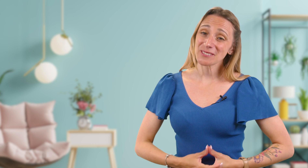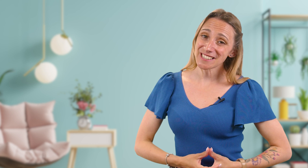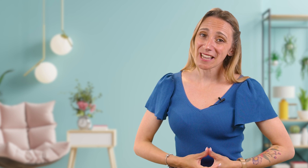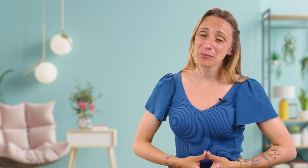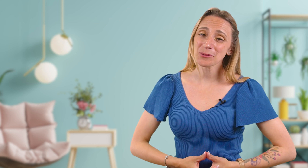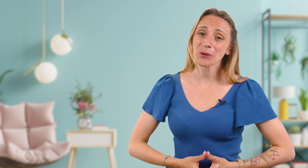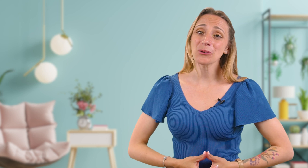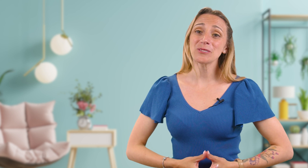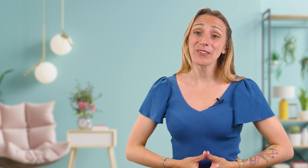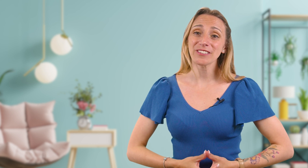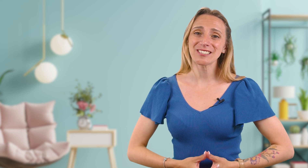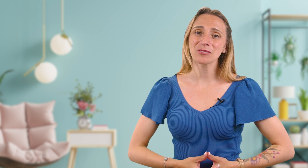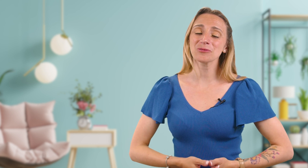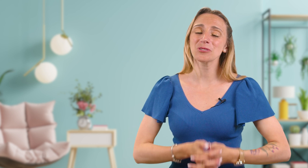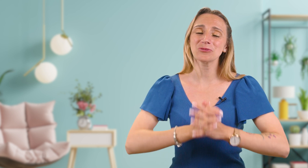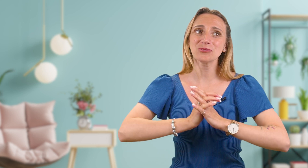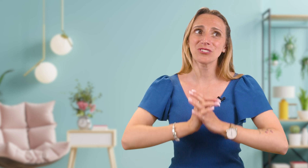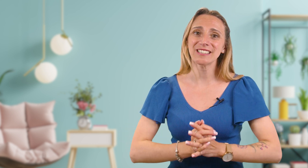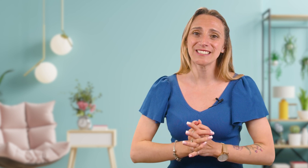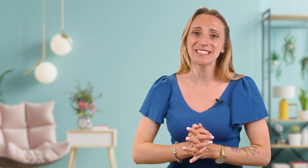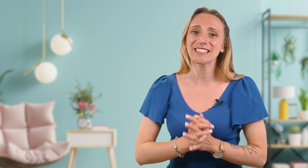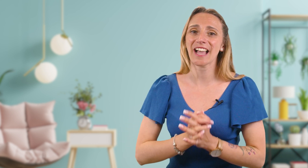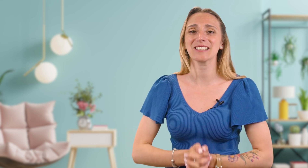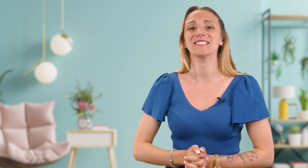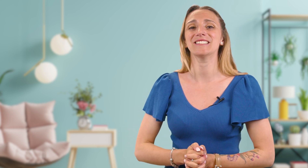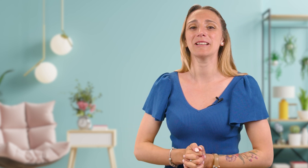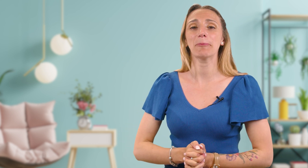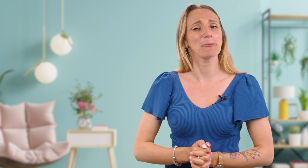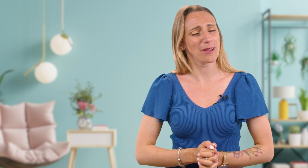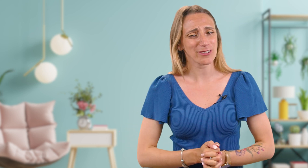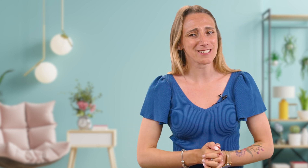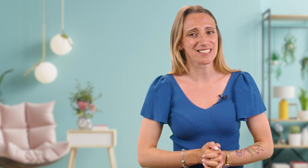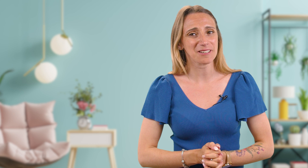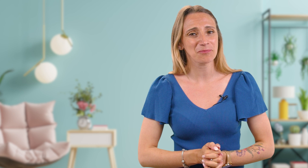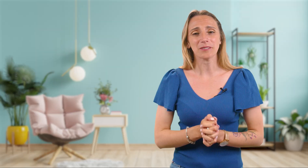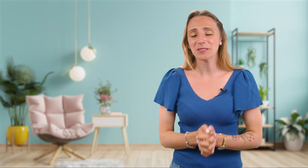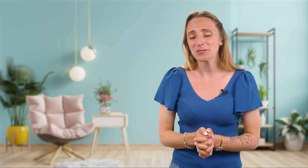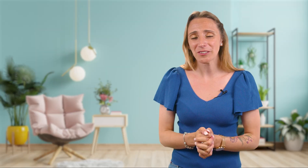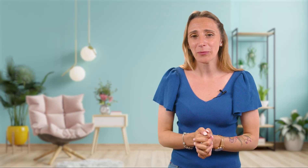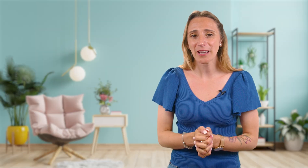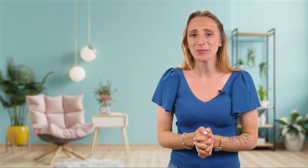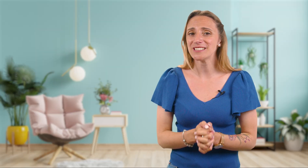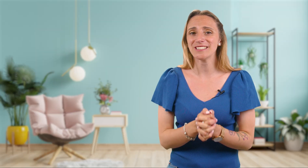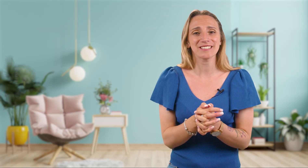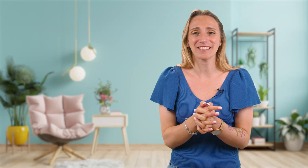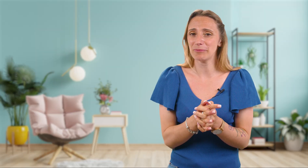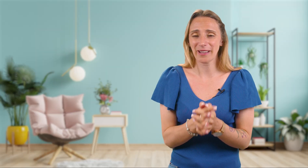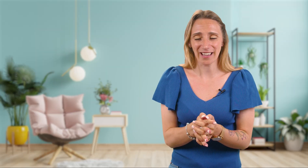réussi à répondre aux 9 questions, je vous félicite car ce n'était pas facile. Mais si vous n'avez pas réussi, ce n'est pas